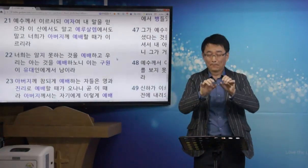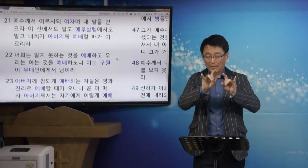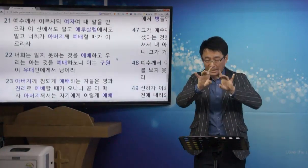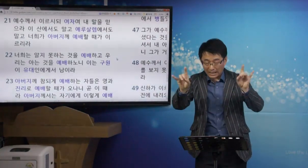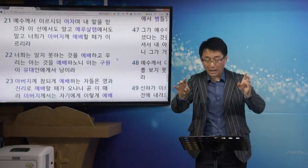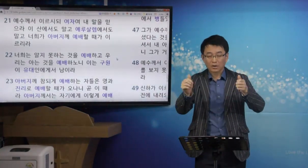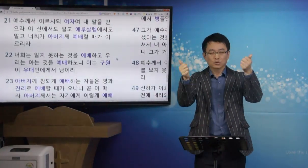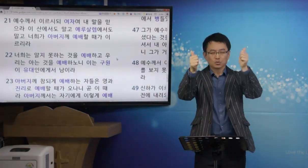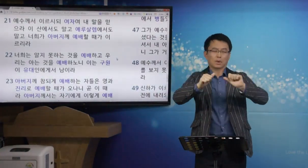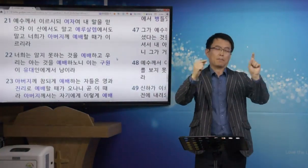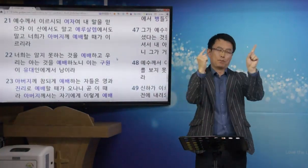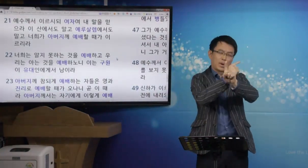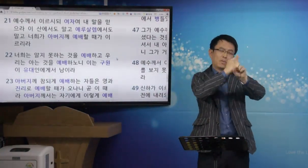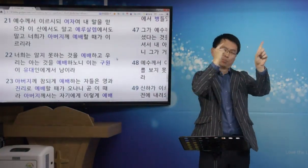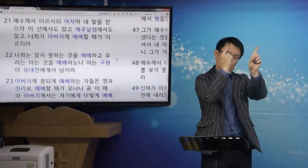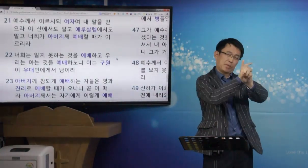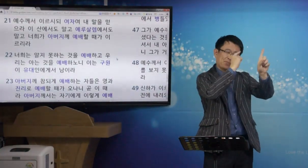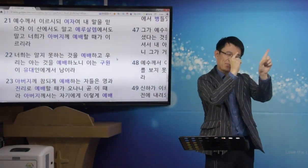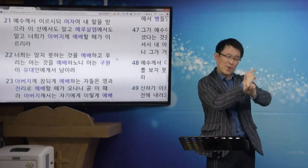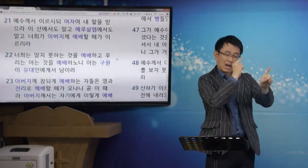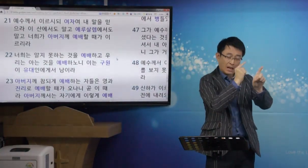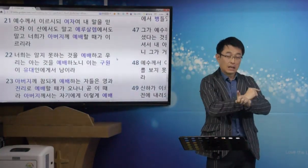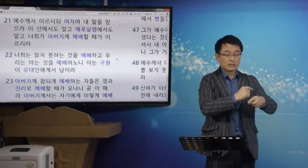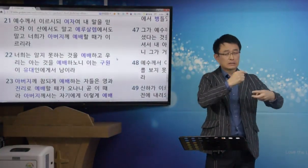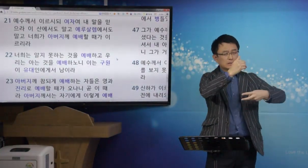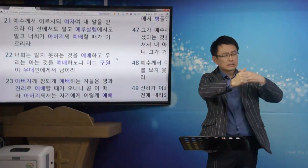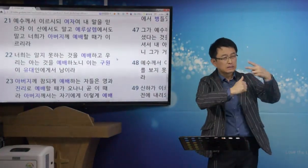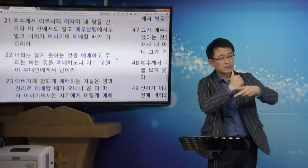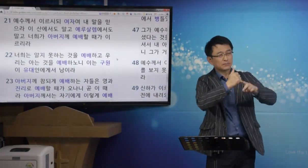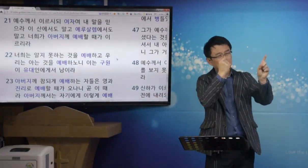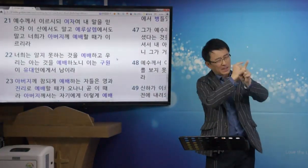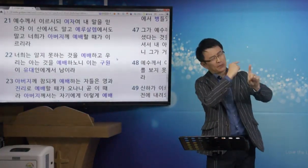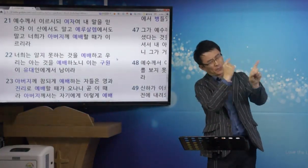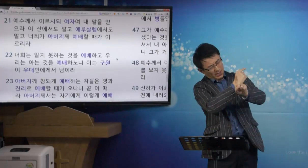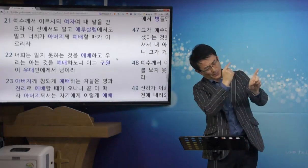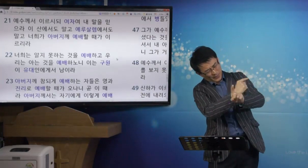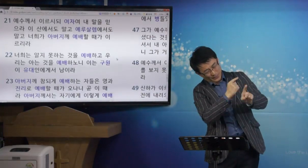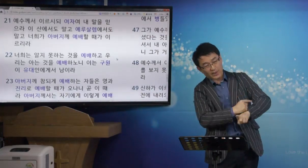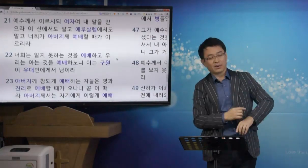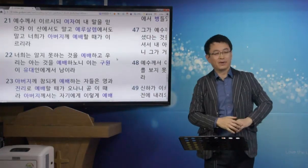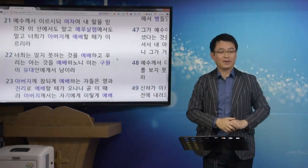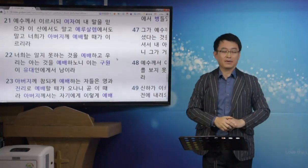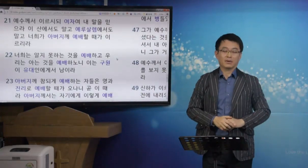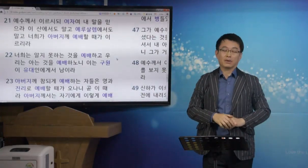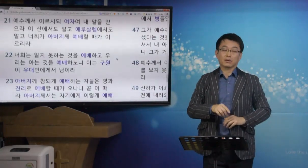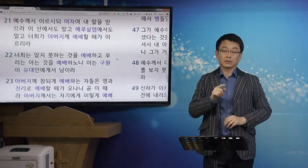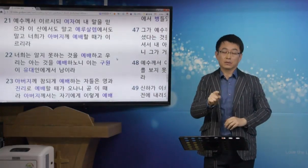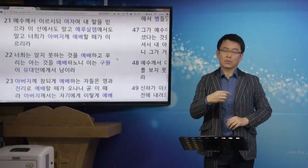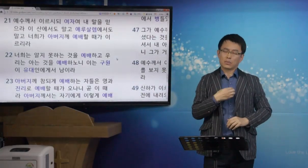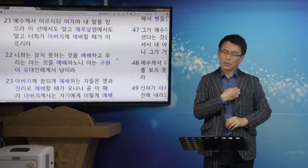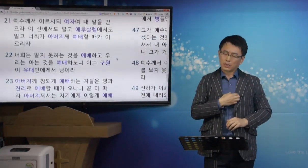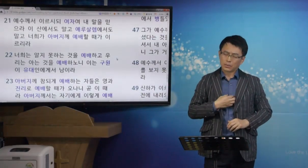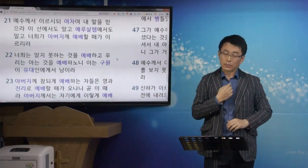섬기게 하고 또 점령할 때마다 그 우상들이 변하면서 신이 계속 변하는 거죠.